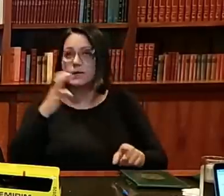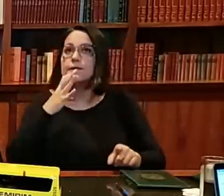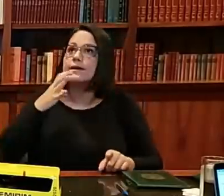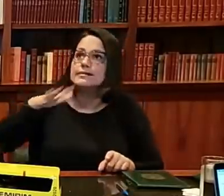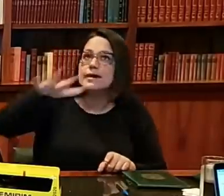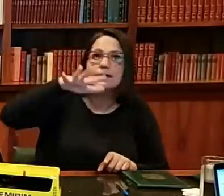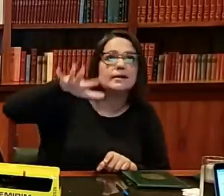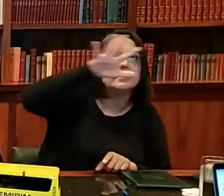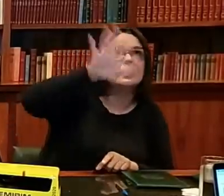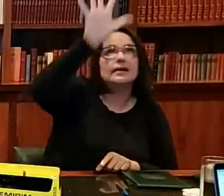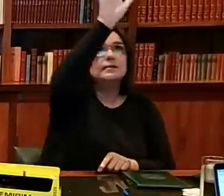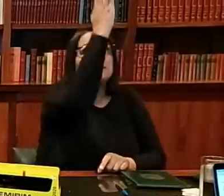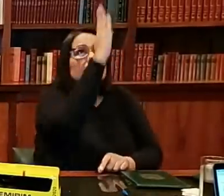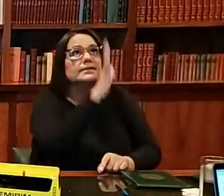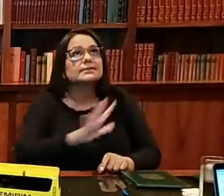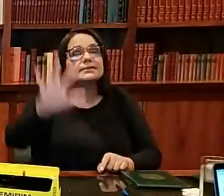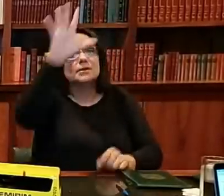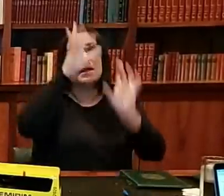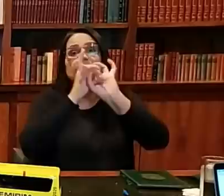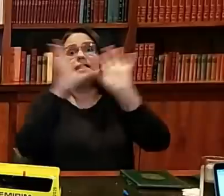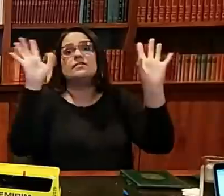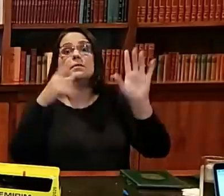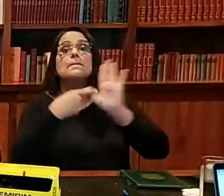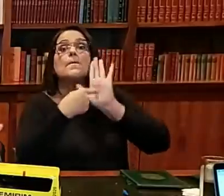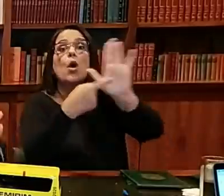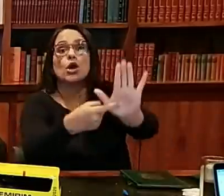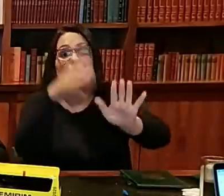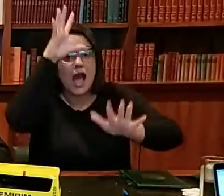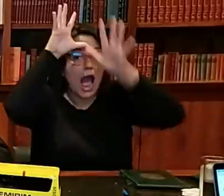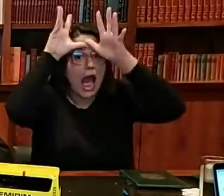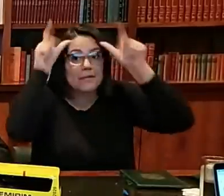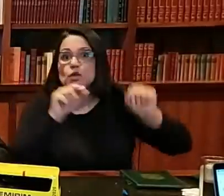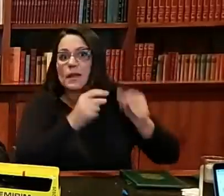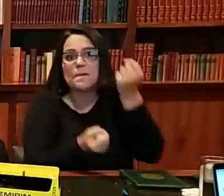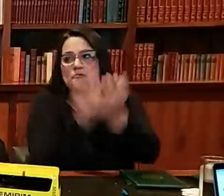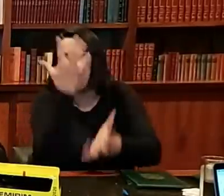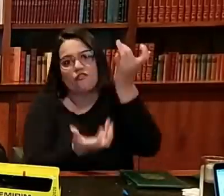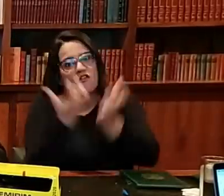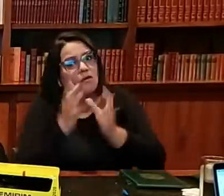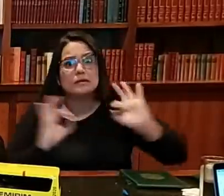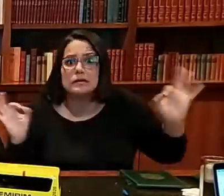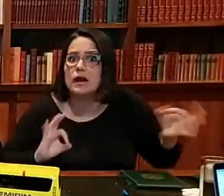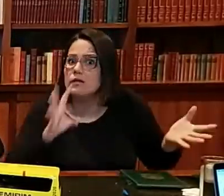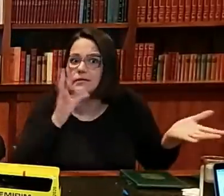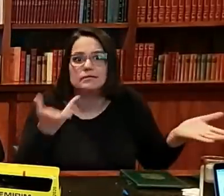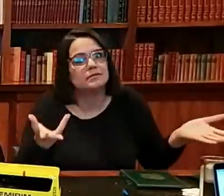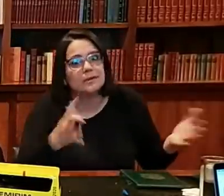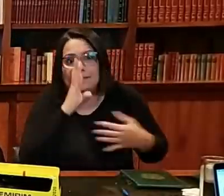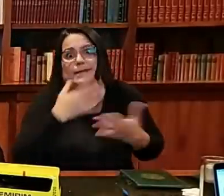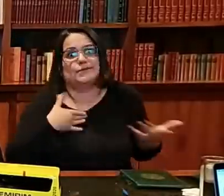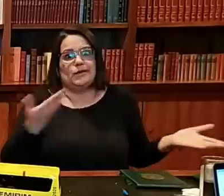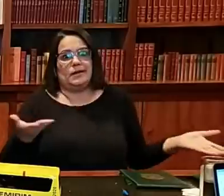explorar, devidamente autorizado por nós, até para mostrar que a Amazônia não pega fogo. É impressionante, né? Não pega